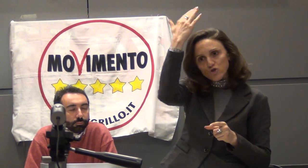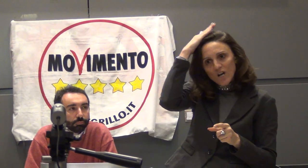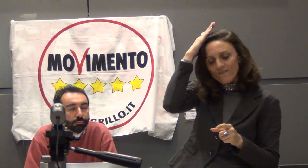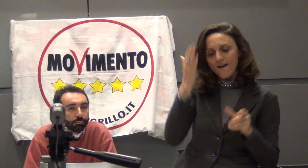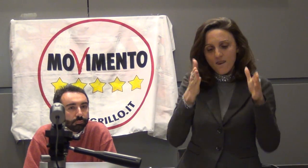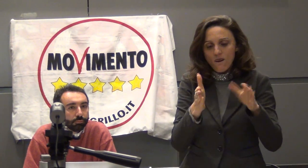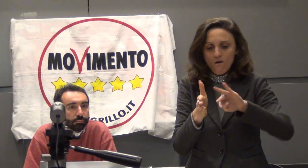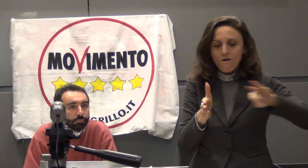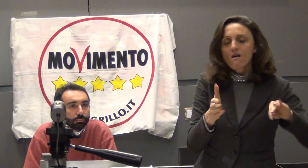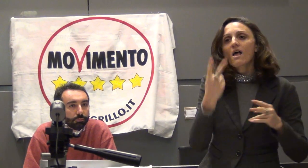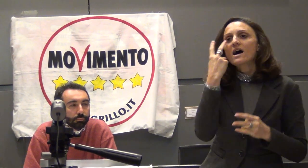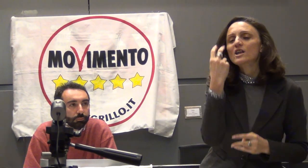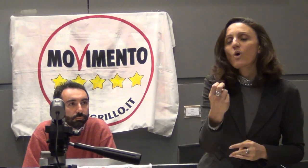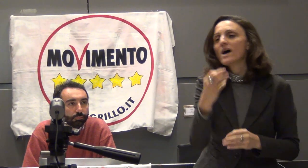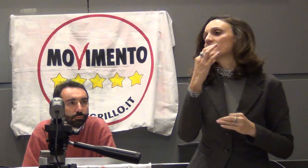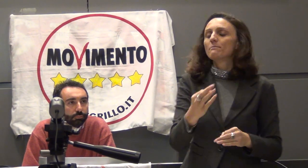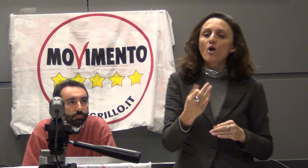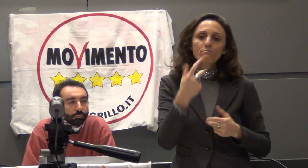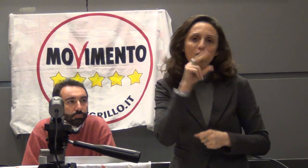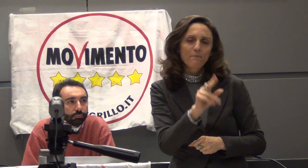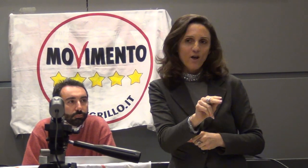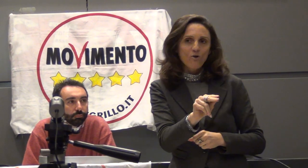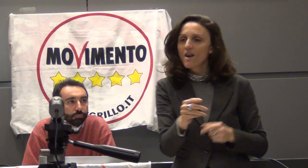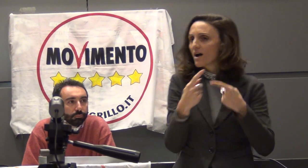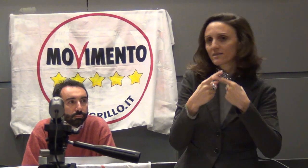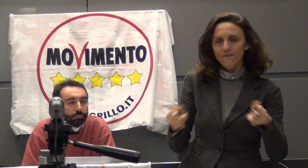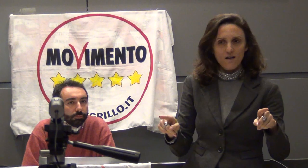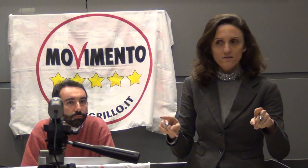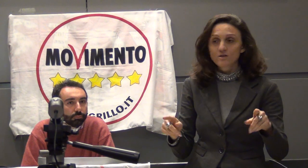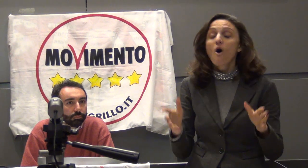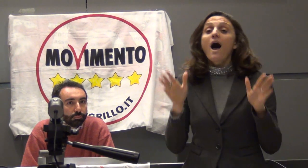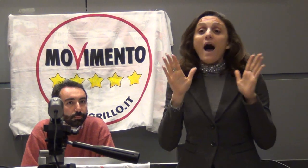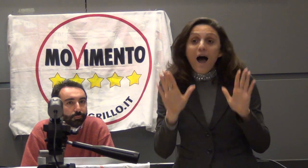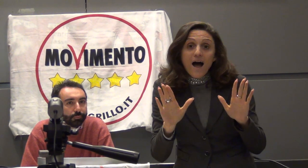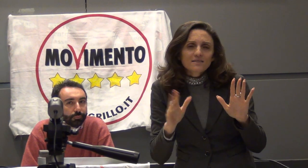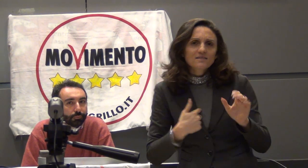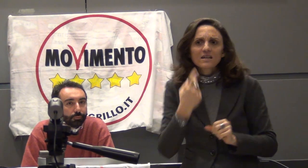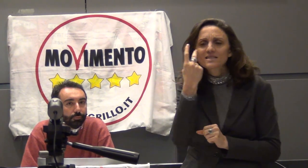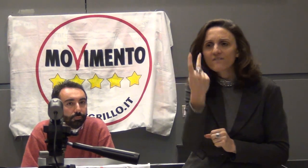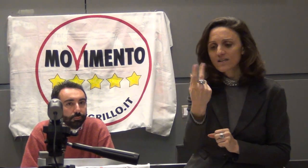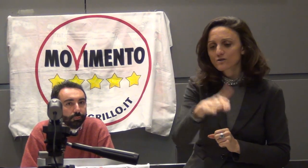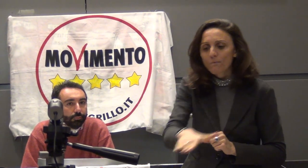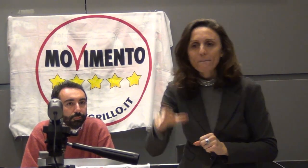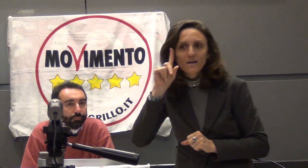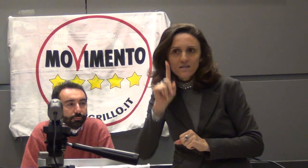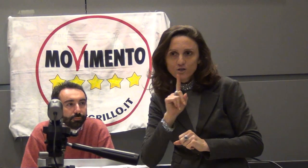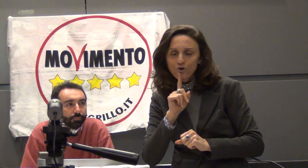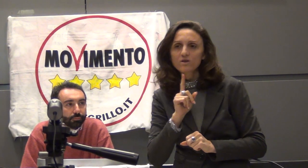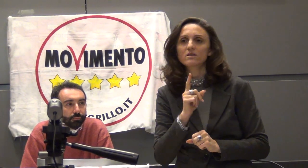sfrutta una parte del cervello diverso da quello che riguarda invece la lingua, che è la parola. Anzi, il